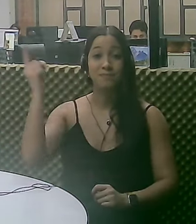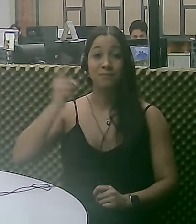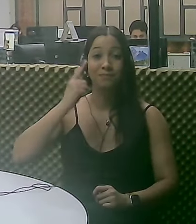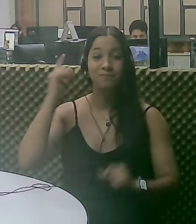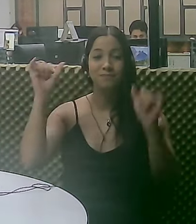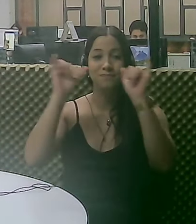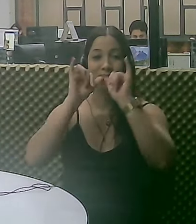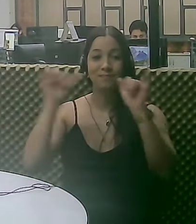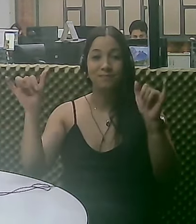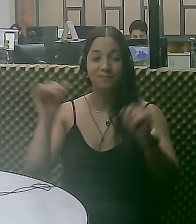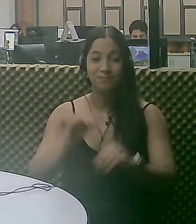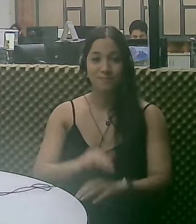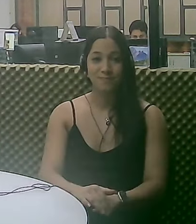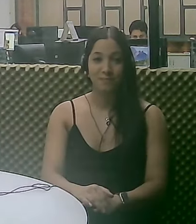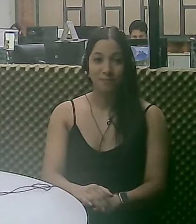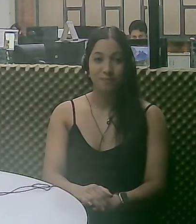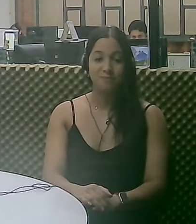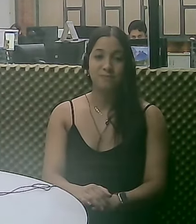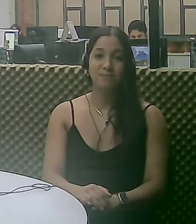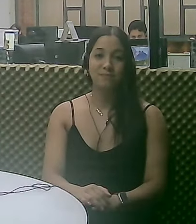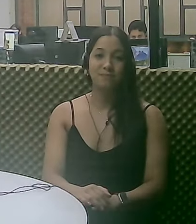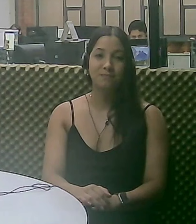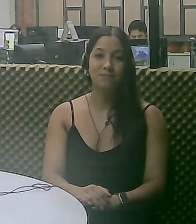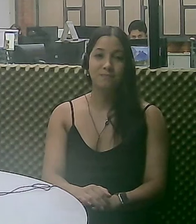de volta com o Giro de Notícias.